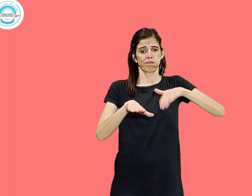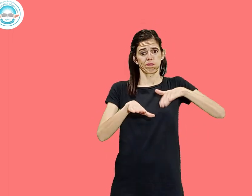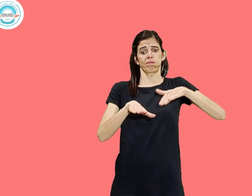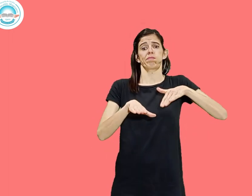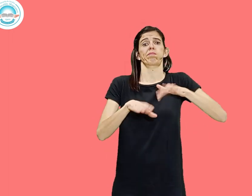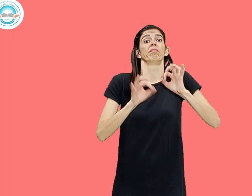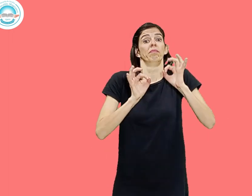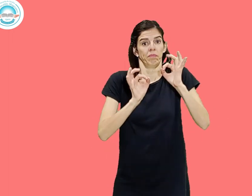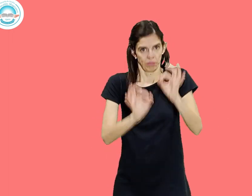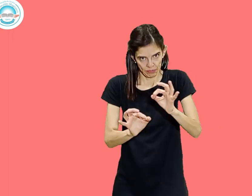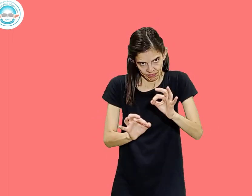Juana